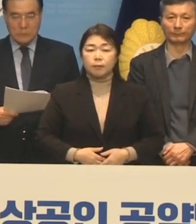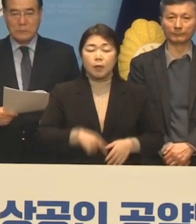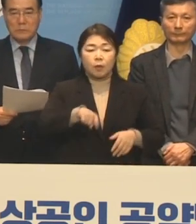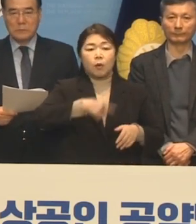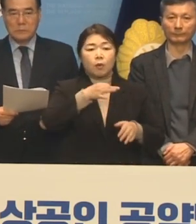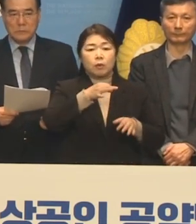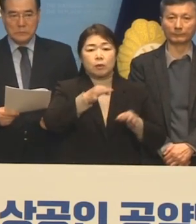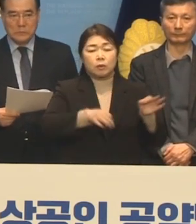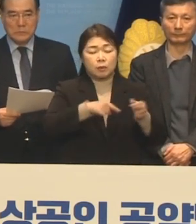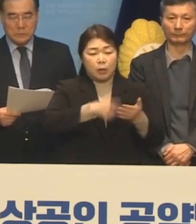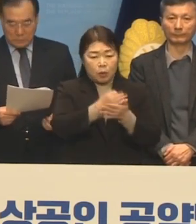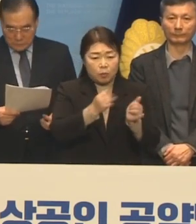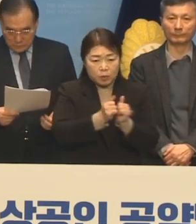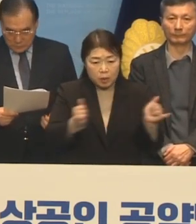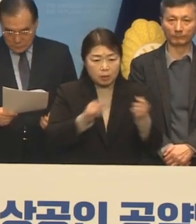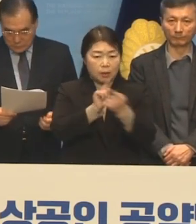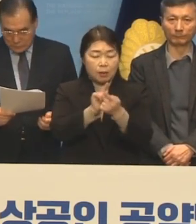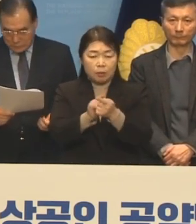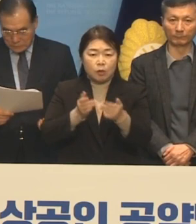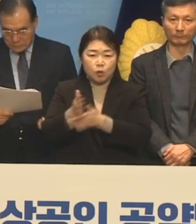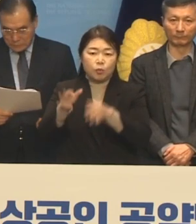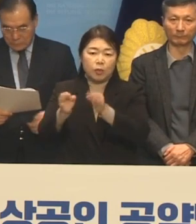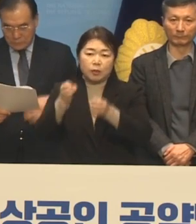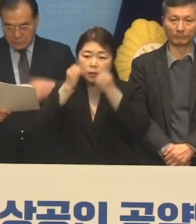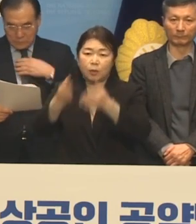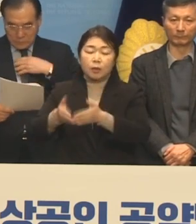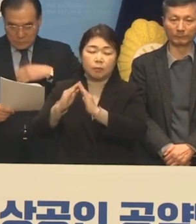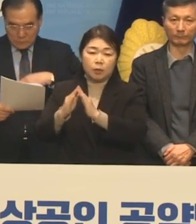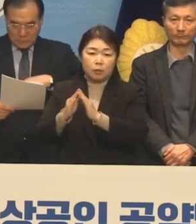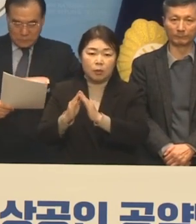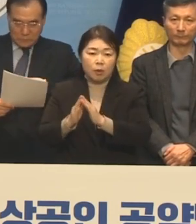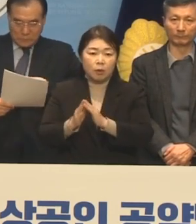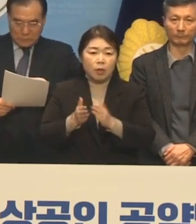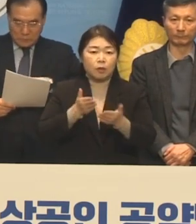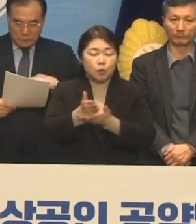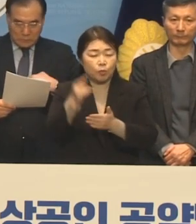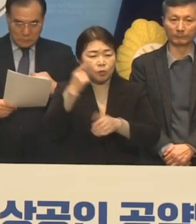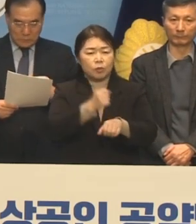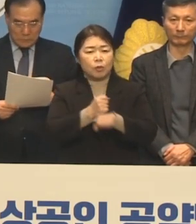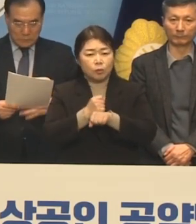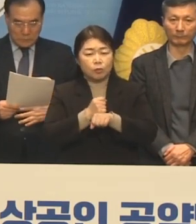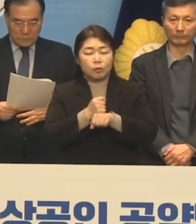하는 전문은행을 설립하고 소상공인